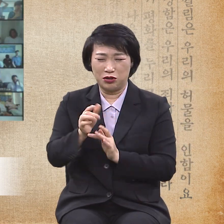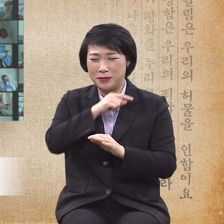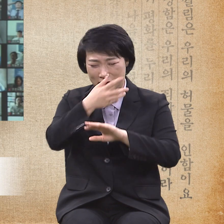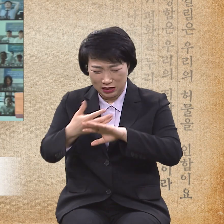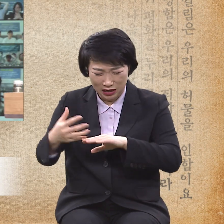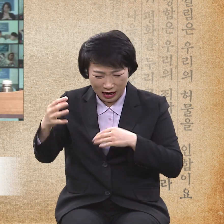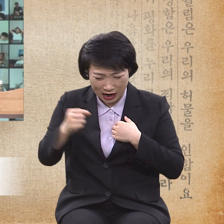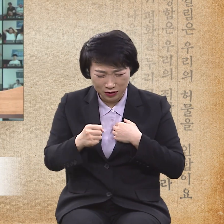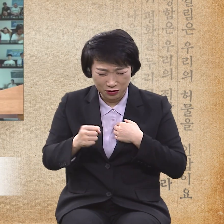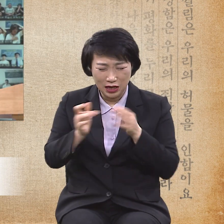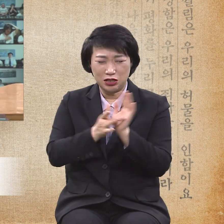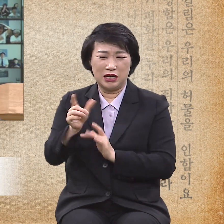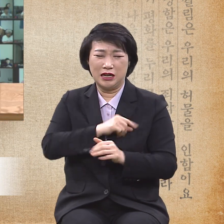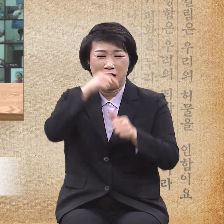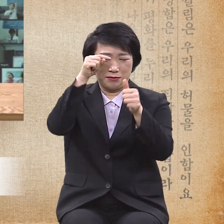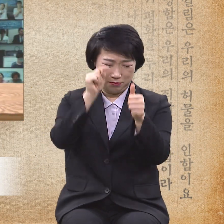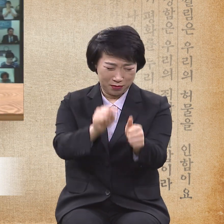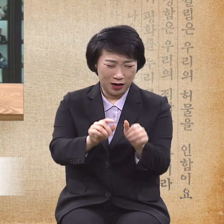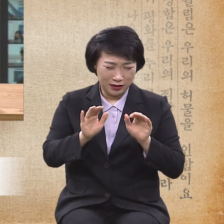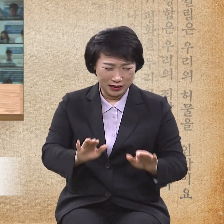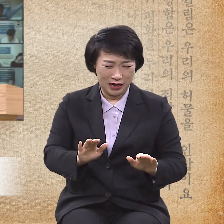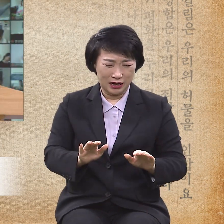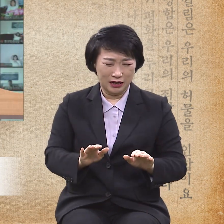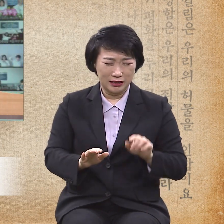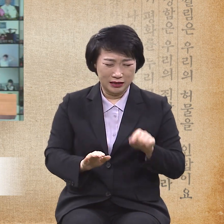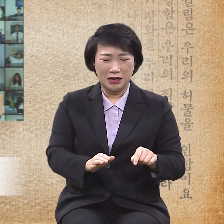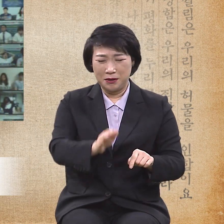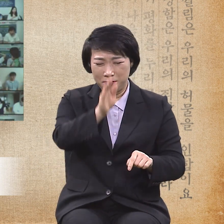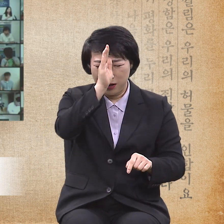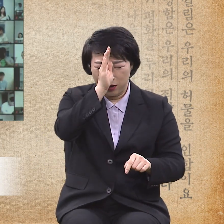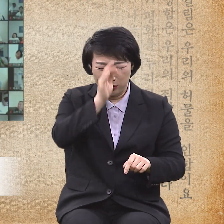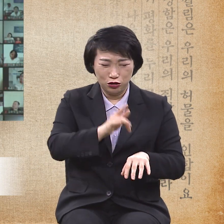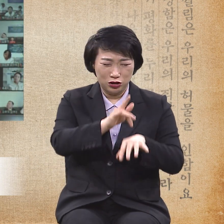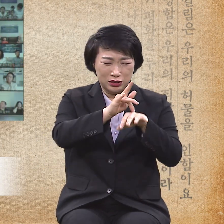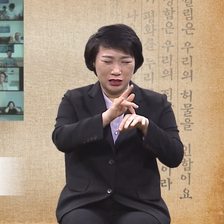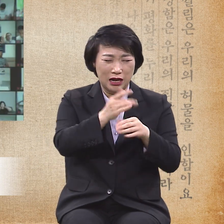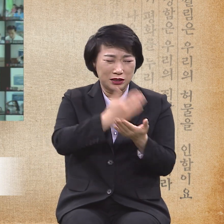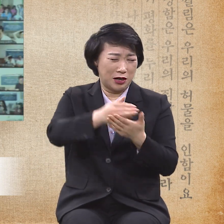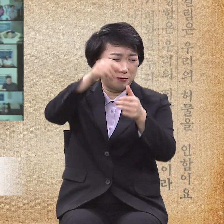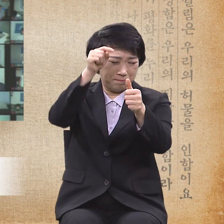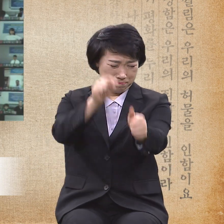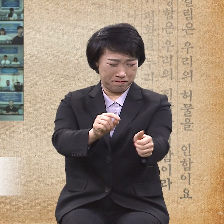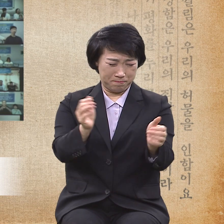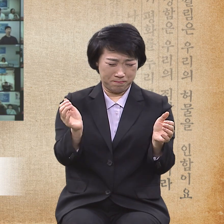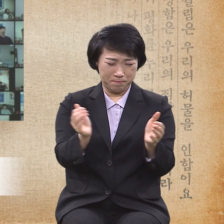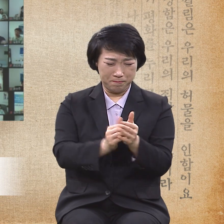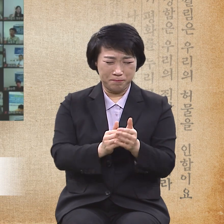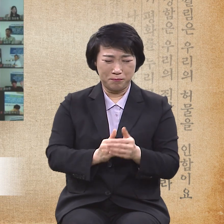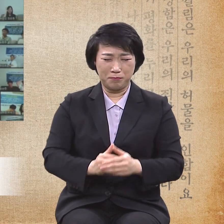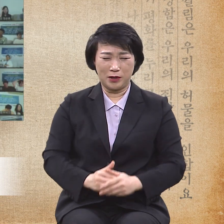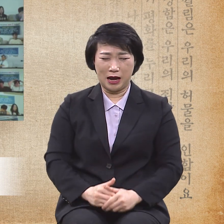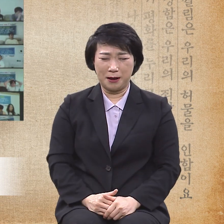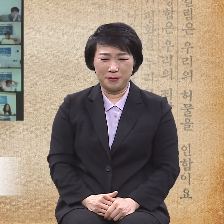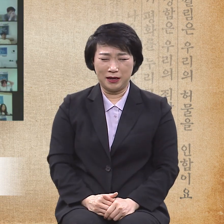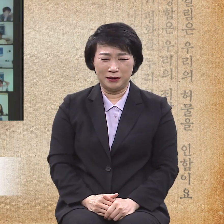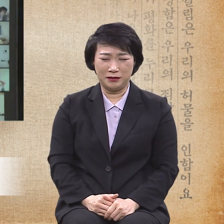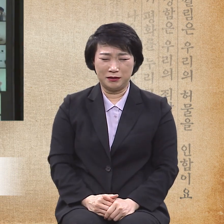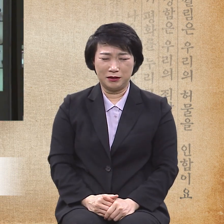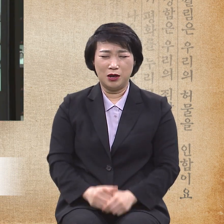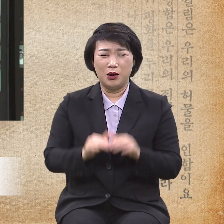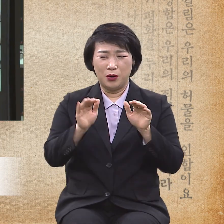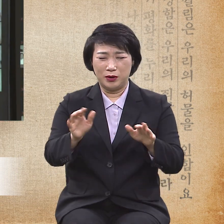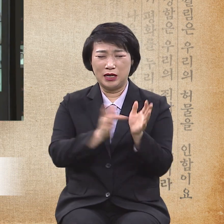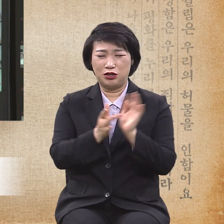흘리신 피의 그 이름으로 명하노니 질병아, 귀신아 떠나갈지어다.